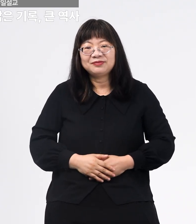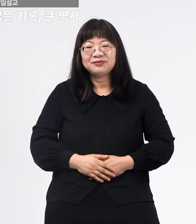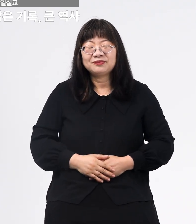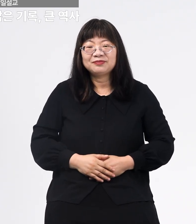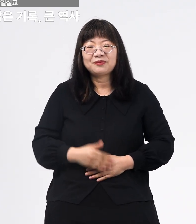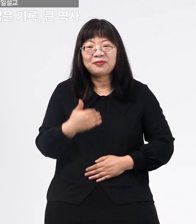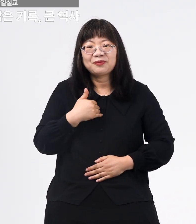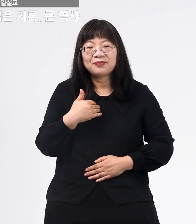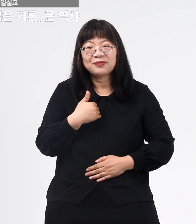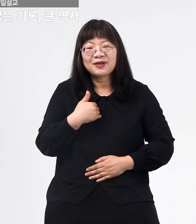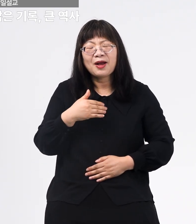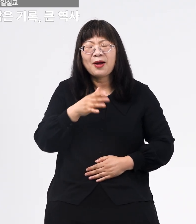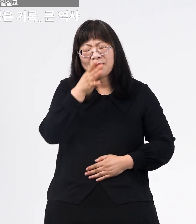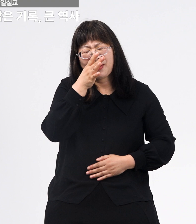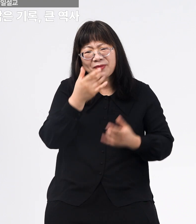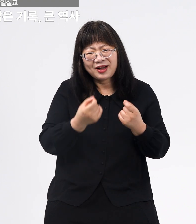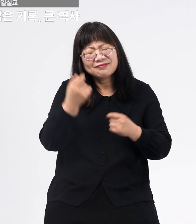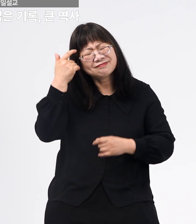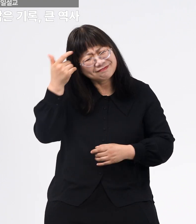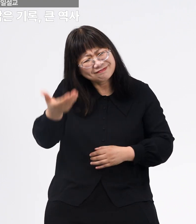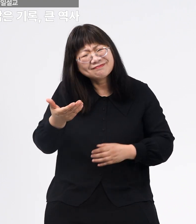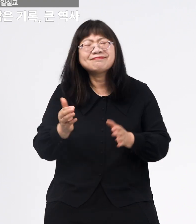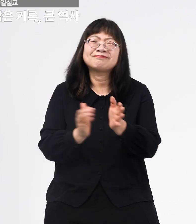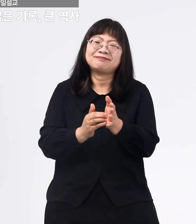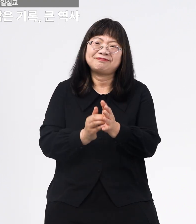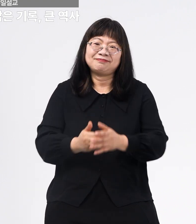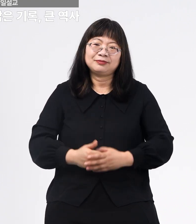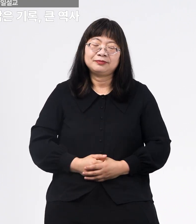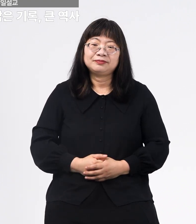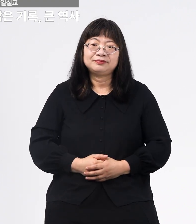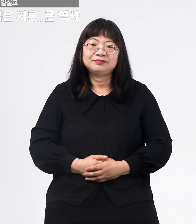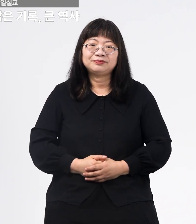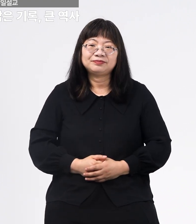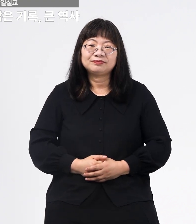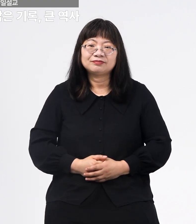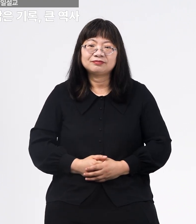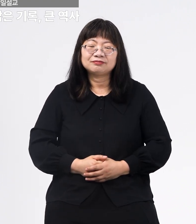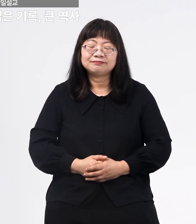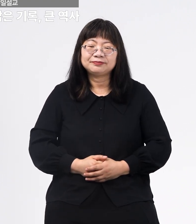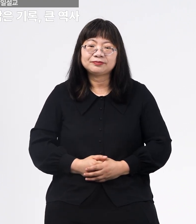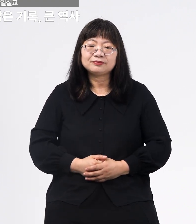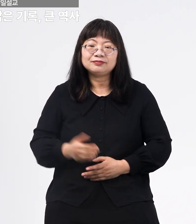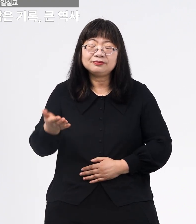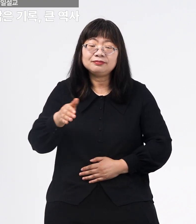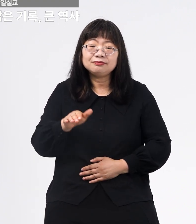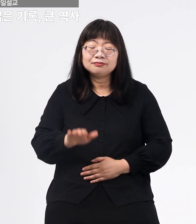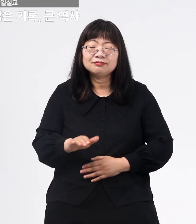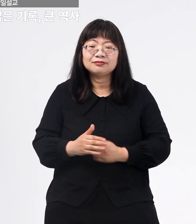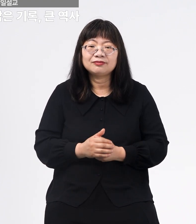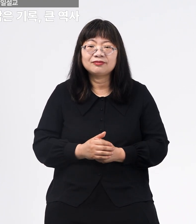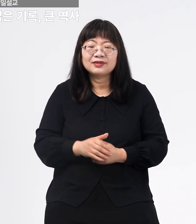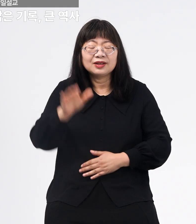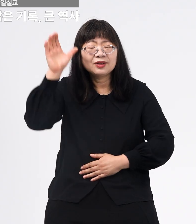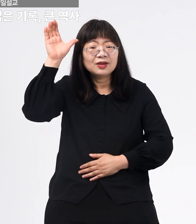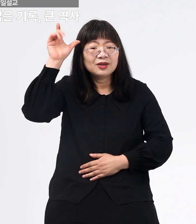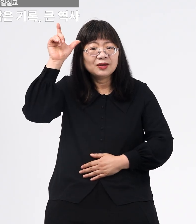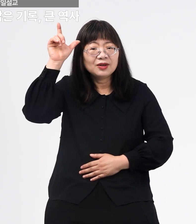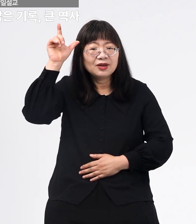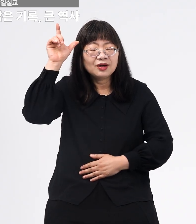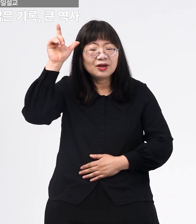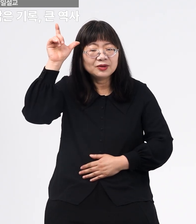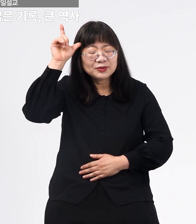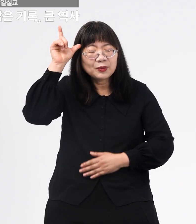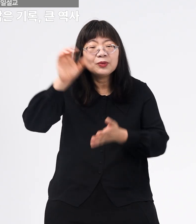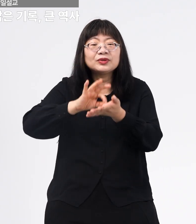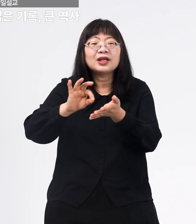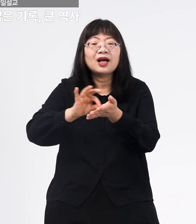제가 바보 같은 질문을 했네요. 근데 소는 어디에 쓰는